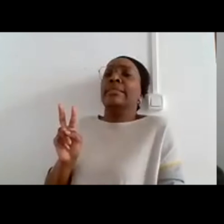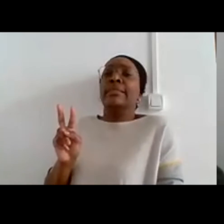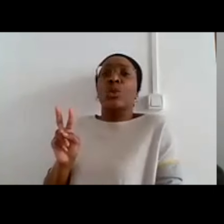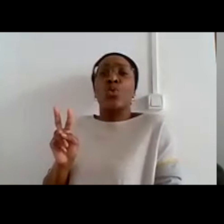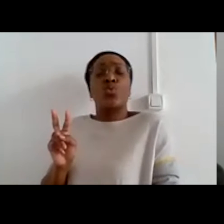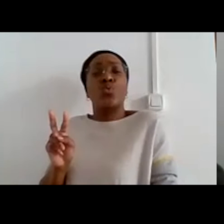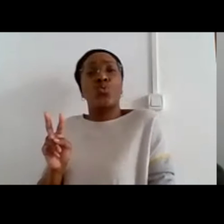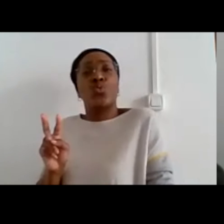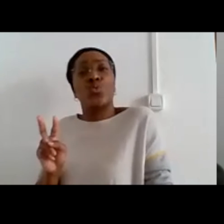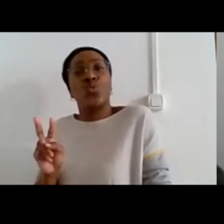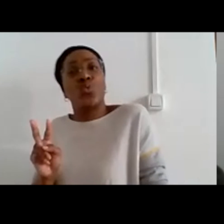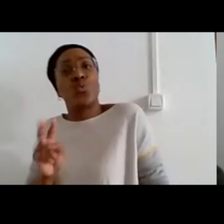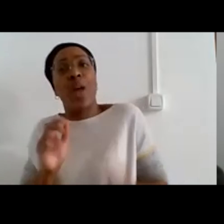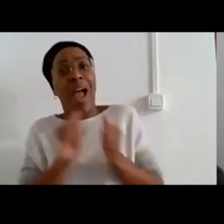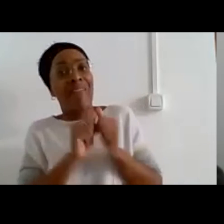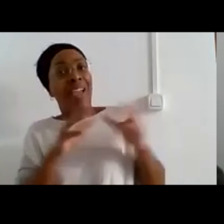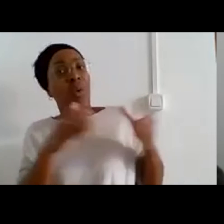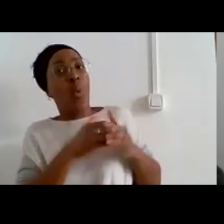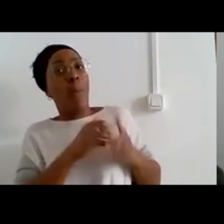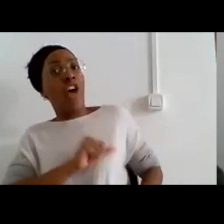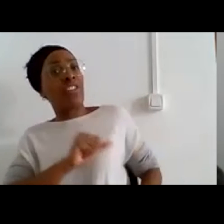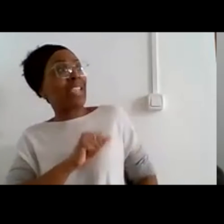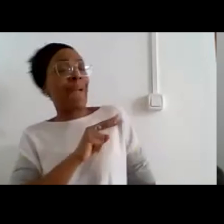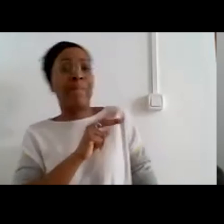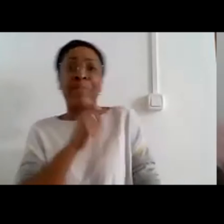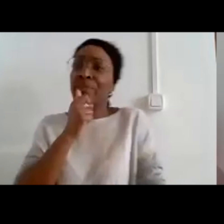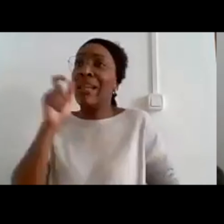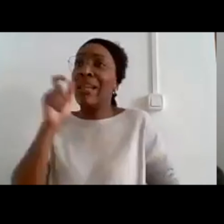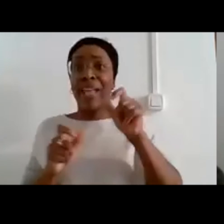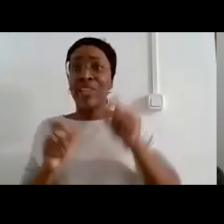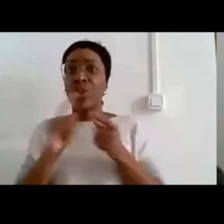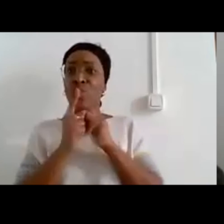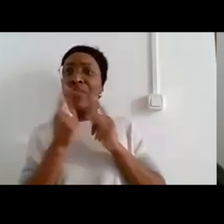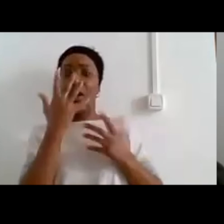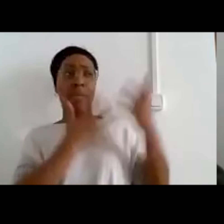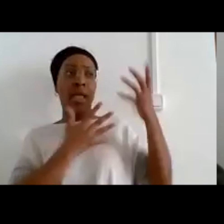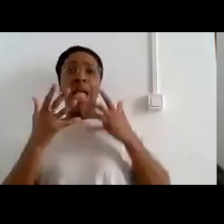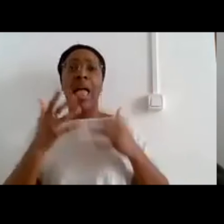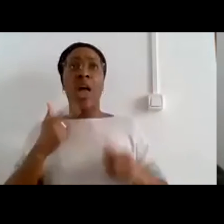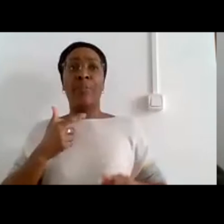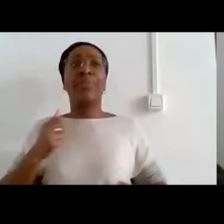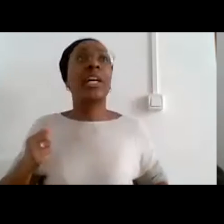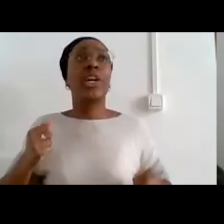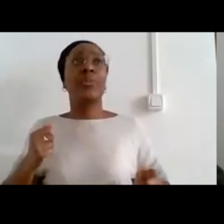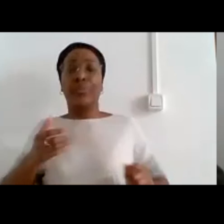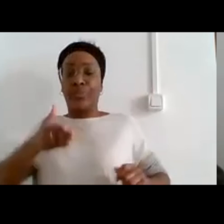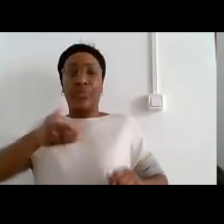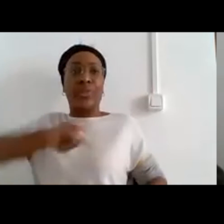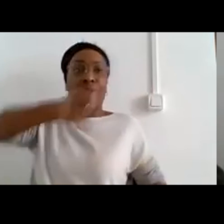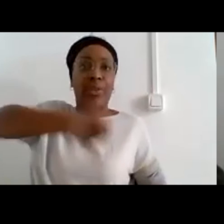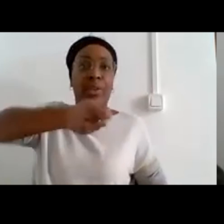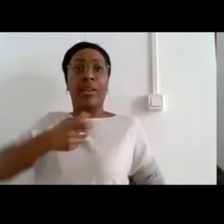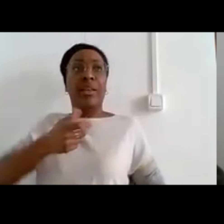vérité, quoi. Donc je vois que des gens commencent à plus savoir s'il faut se dire bonjour ou pas, certains commencent à se serrer la main. Je suis: «Ouh là, qu'est-ce qui se passe dans